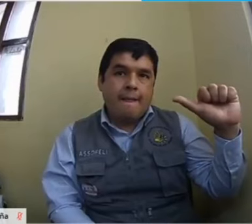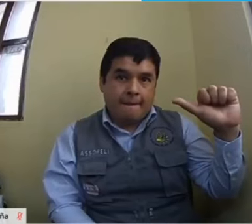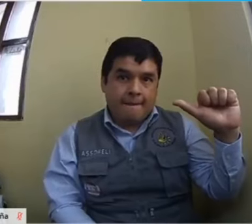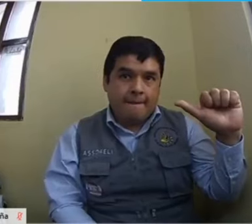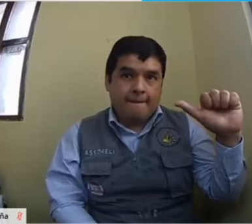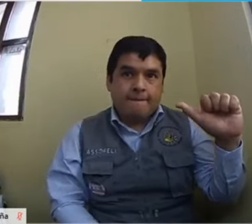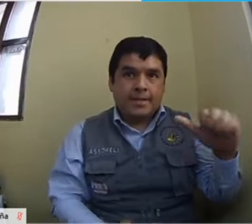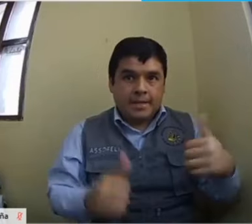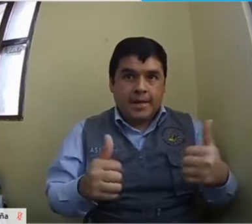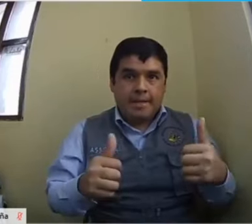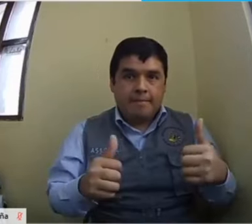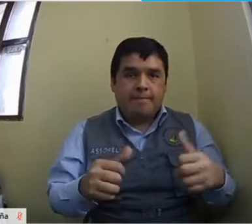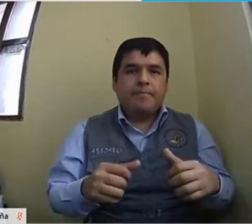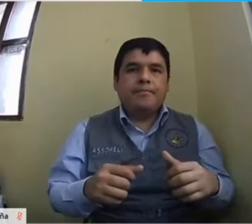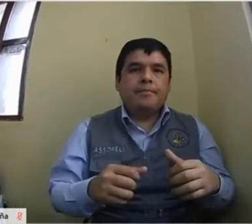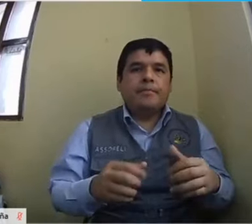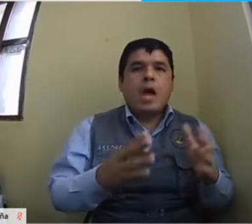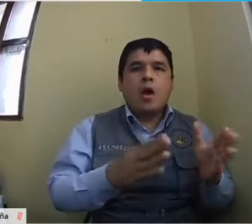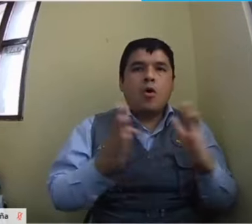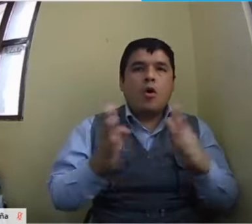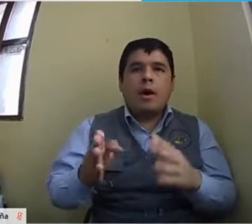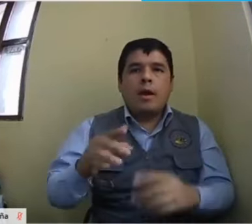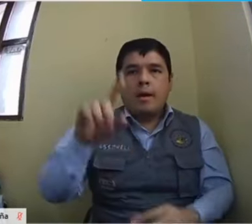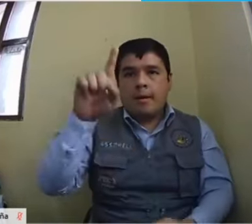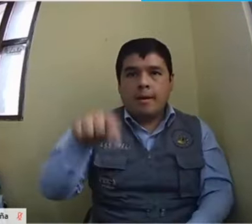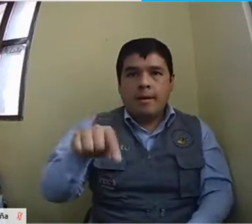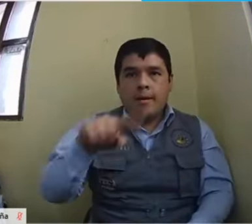la mano derecha. Depende de ustedes cuál es la mano dominante.